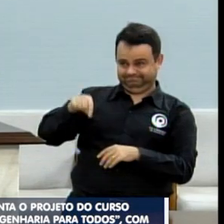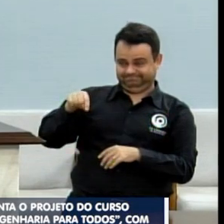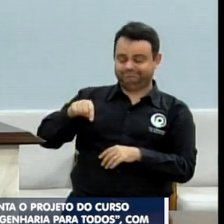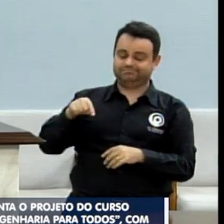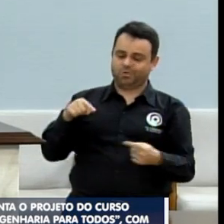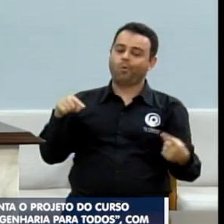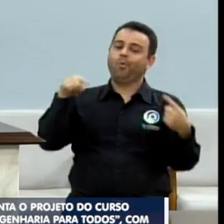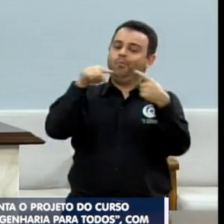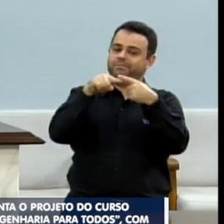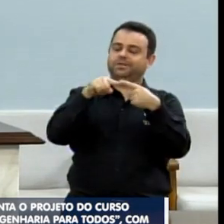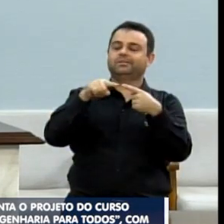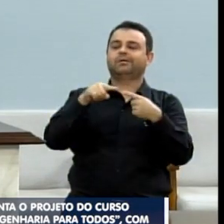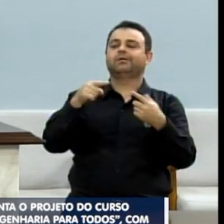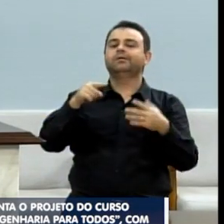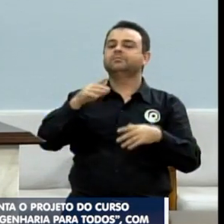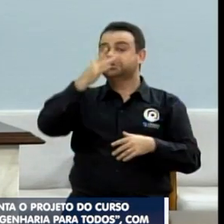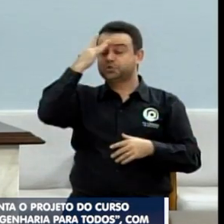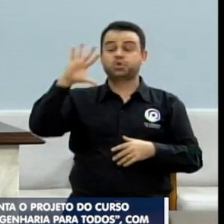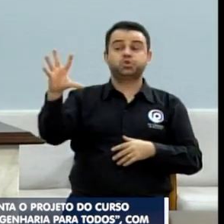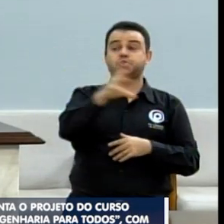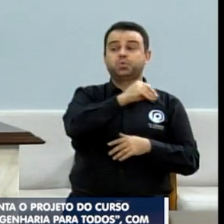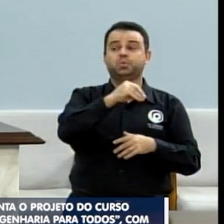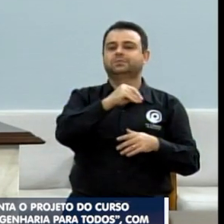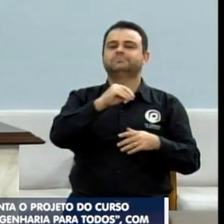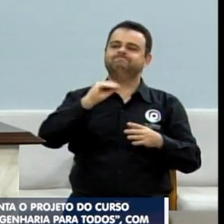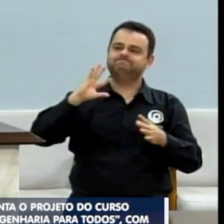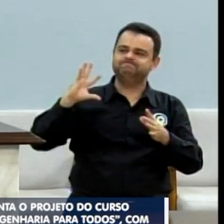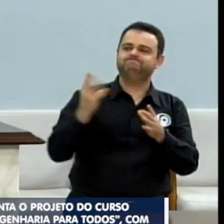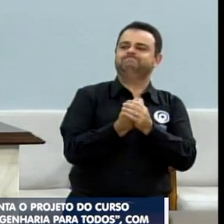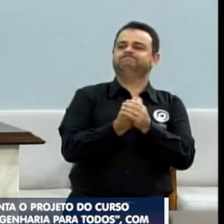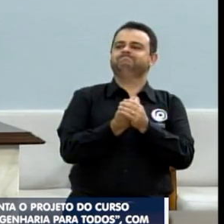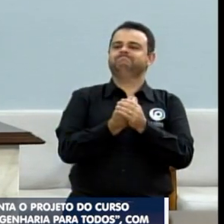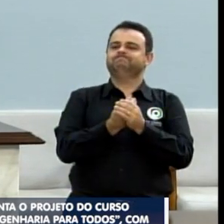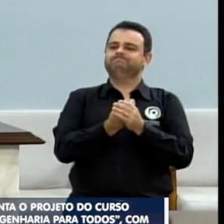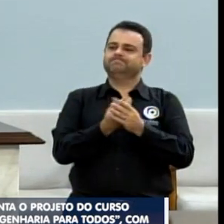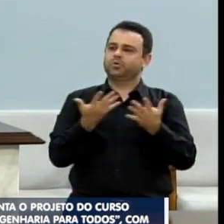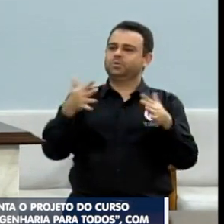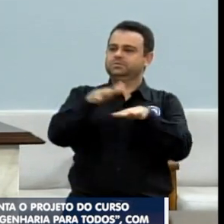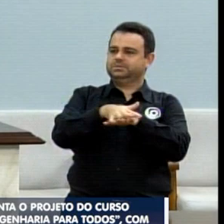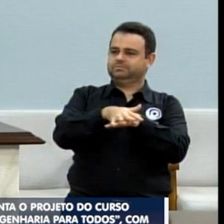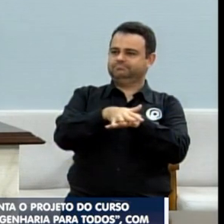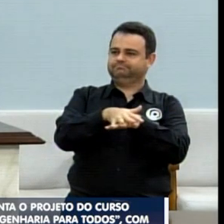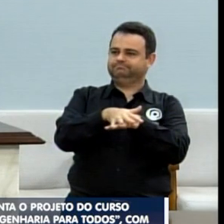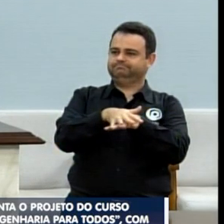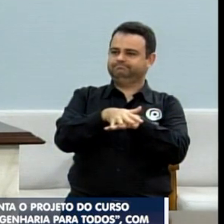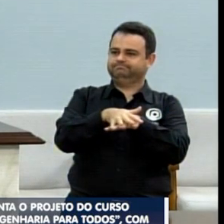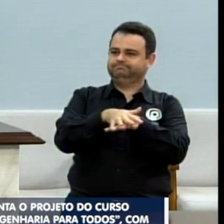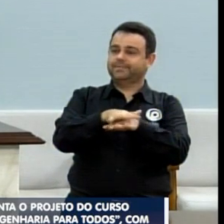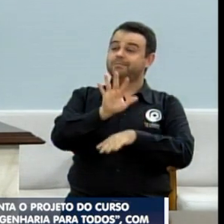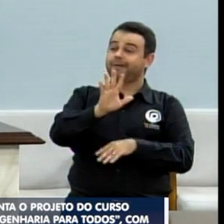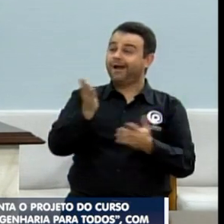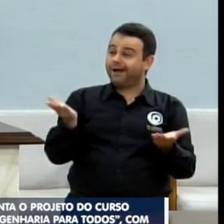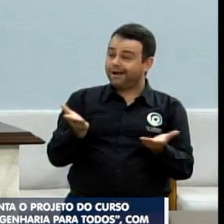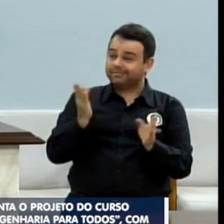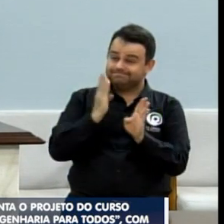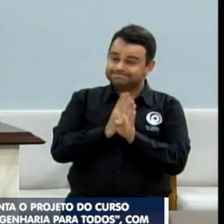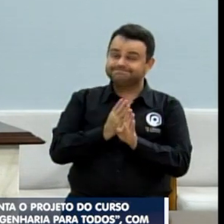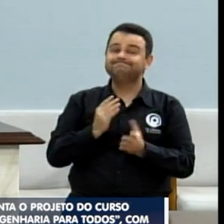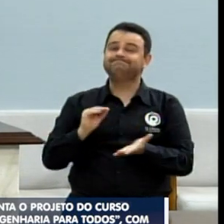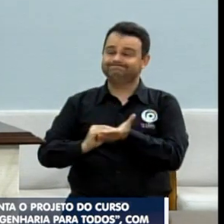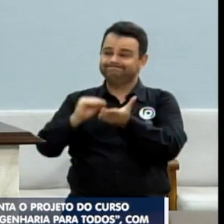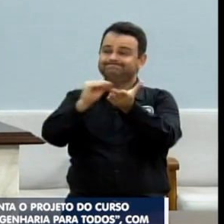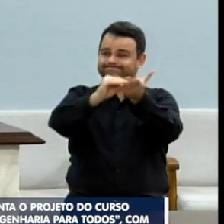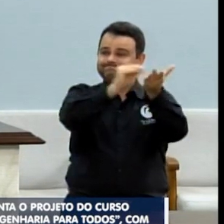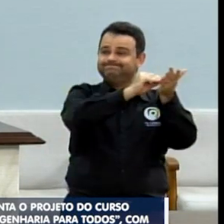os indivíduos. No entanto, a realidade atual demonstra essa subrepresentação neste campo. E